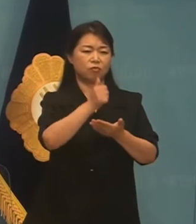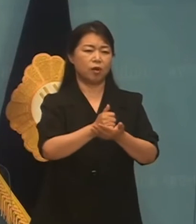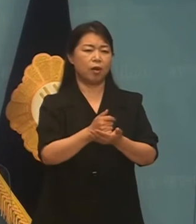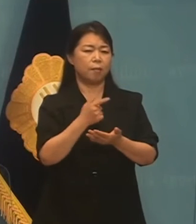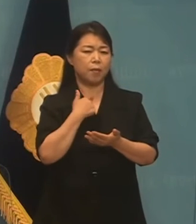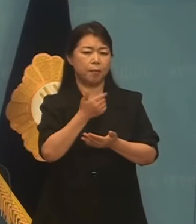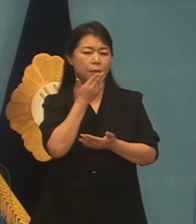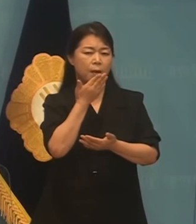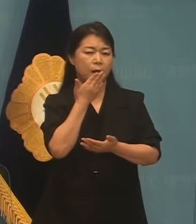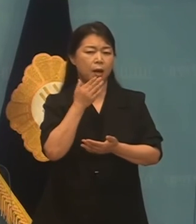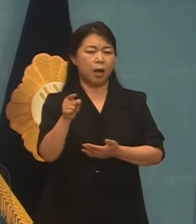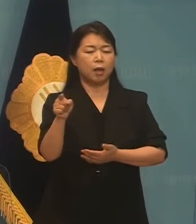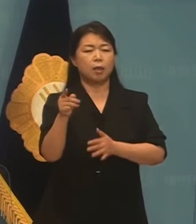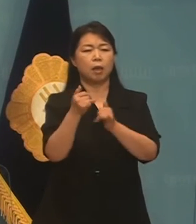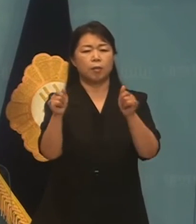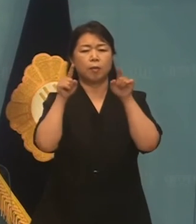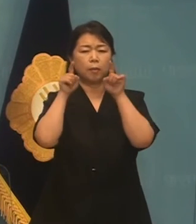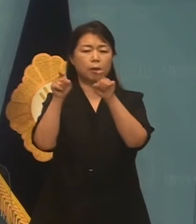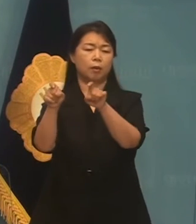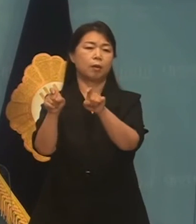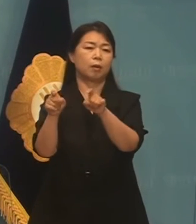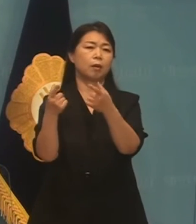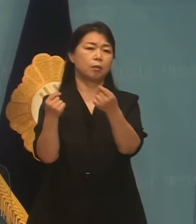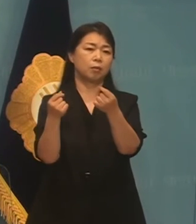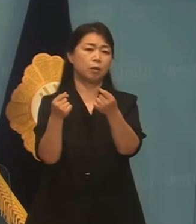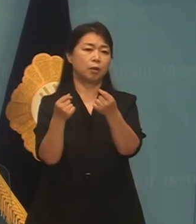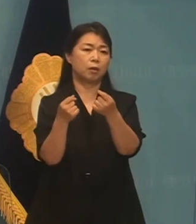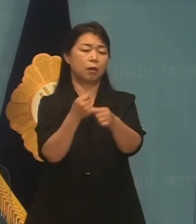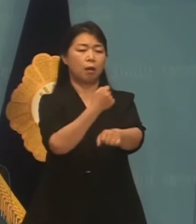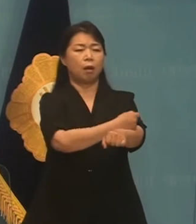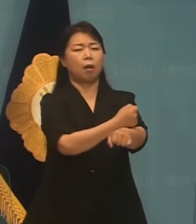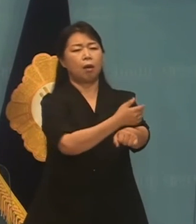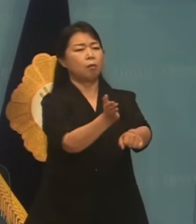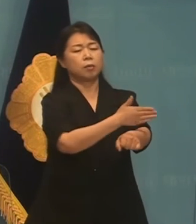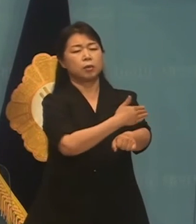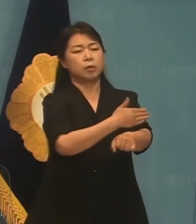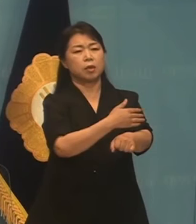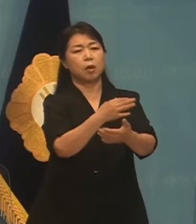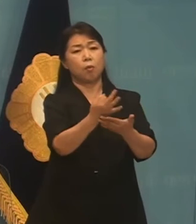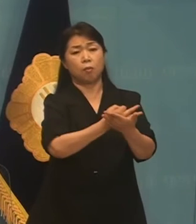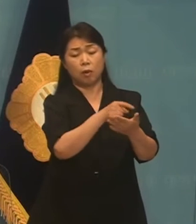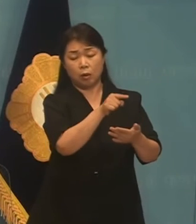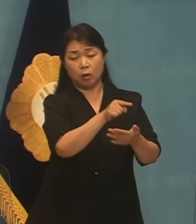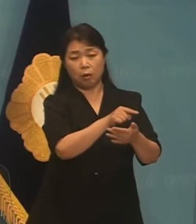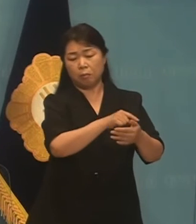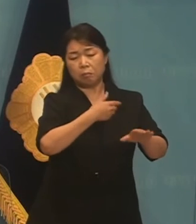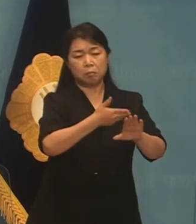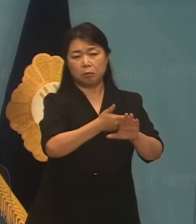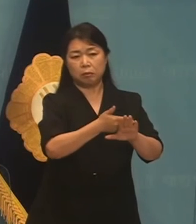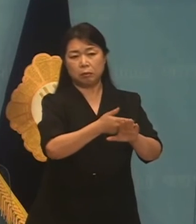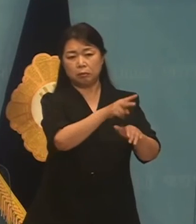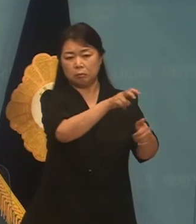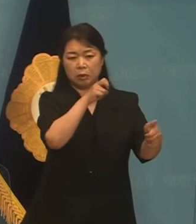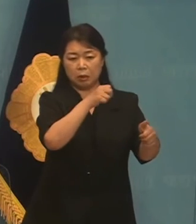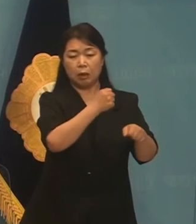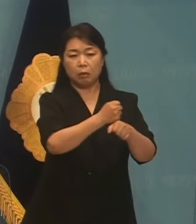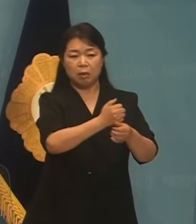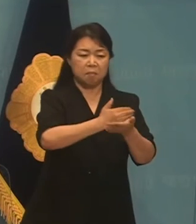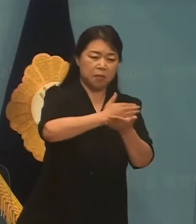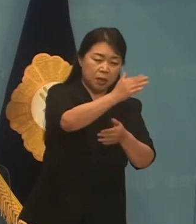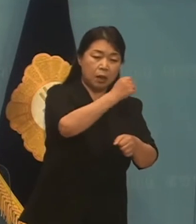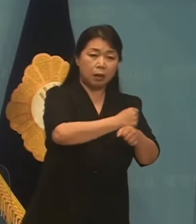중범죄자로 취급하는 발상입니다. 불로소득을 무조건 적대시하고 이를